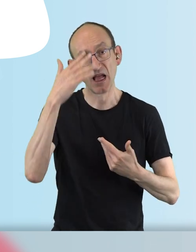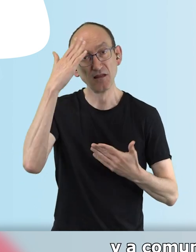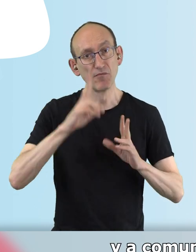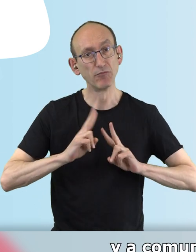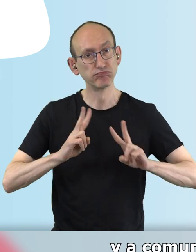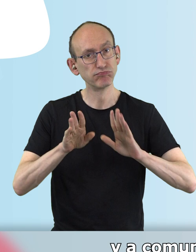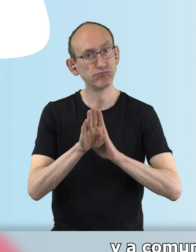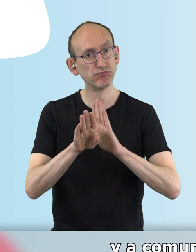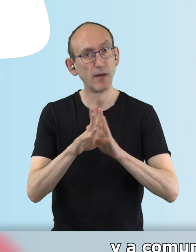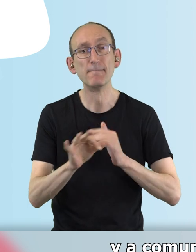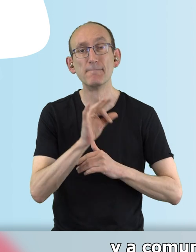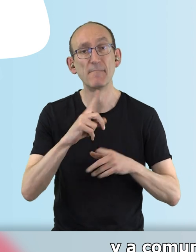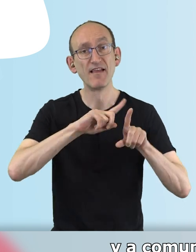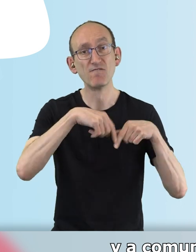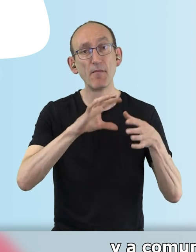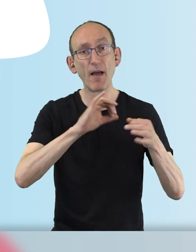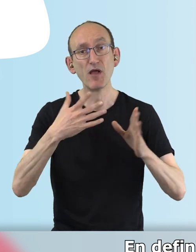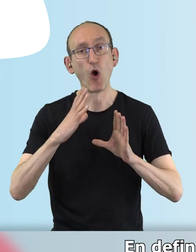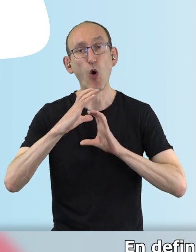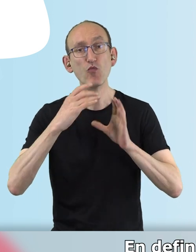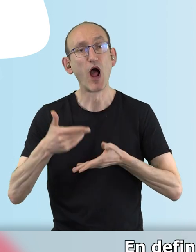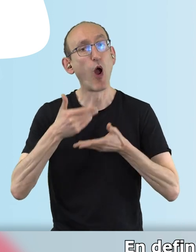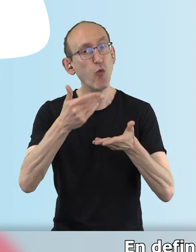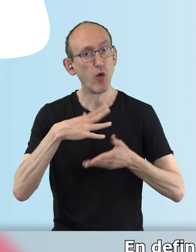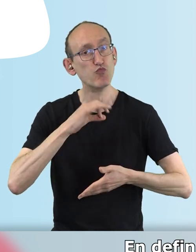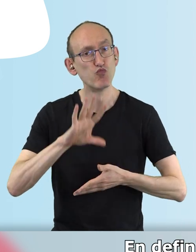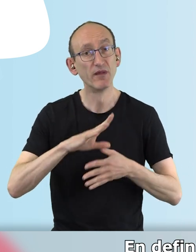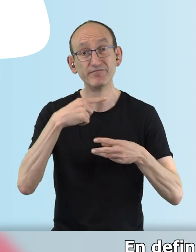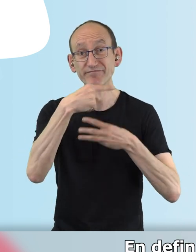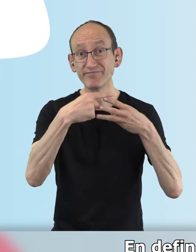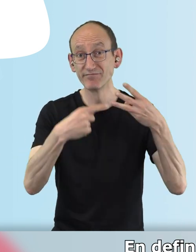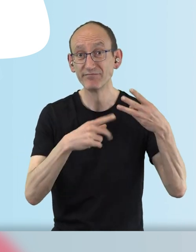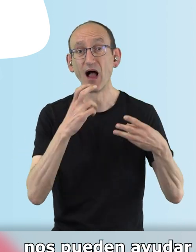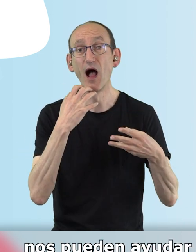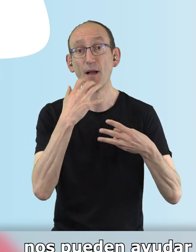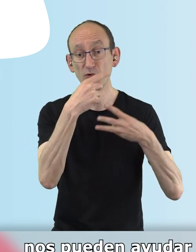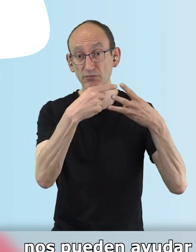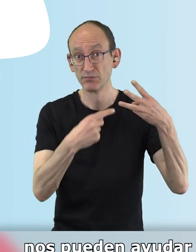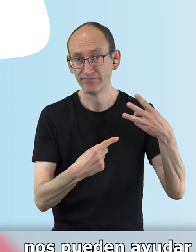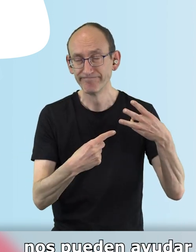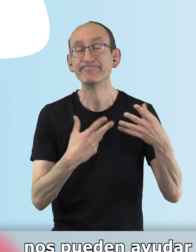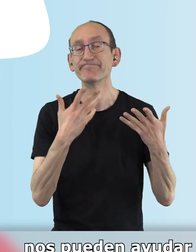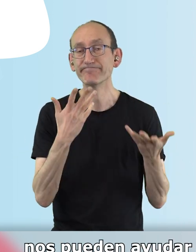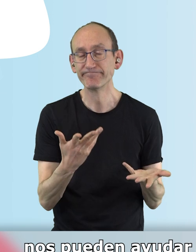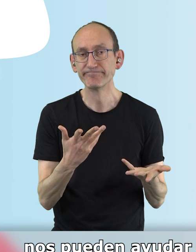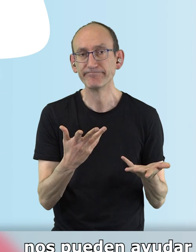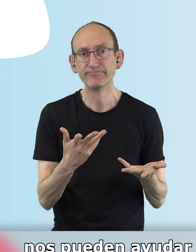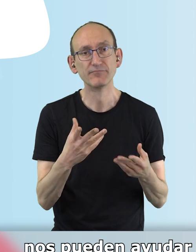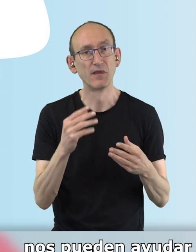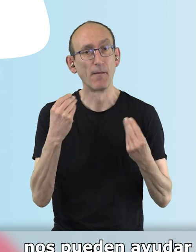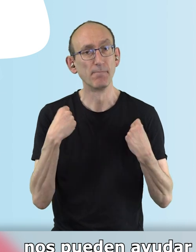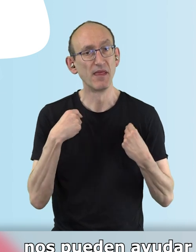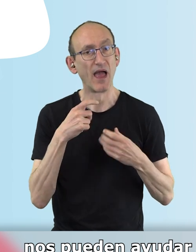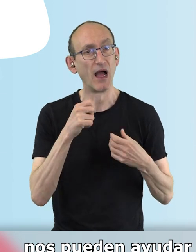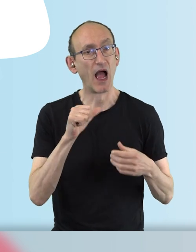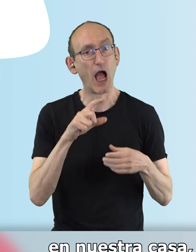mentalmente y a comunicarse con familiares y amigos. En definitiva, vemos que todos estos dispositivos pues, nos pueden ayudar a tener una vida más